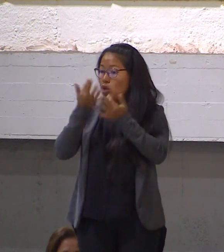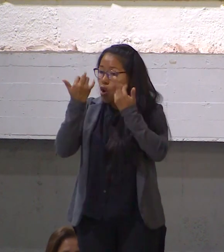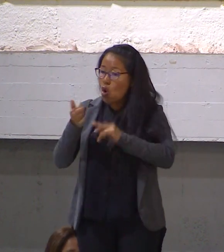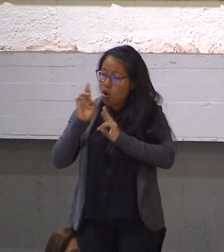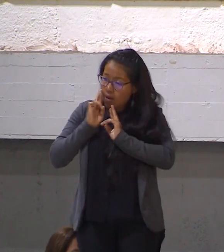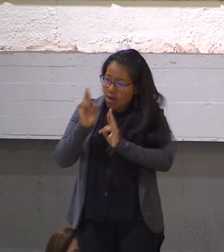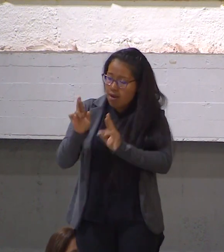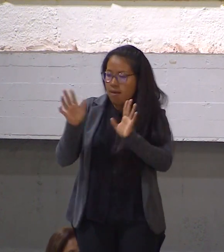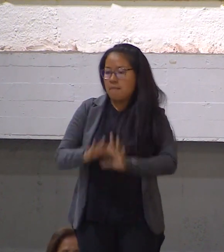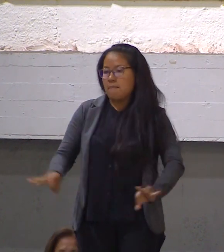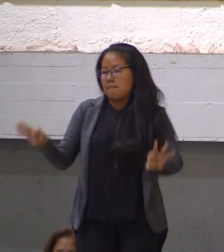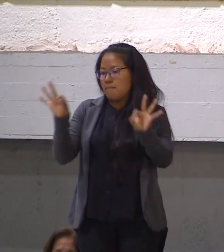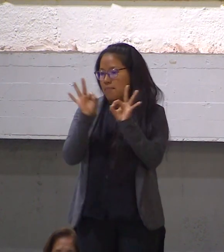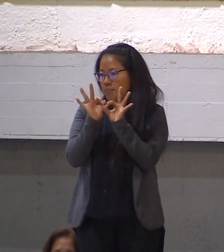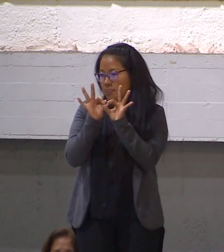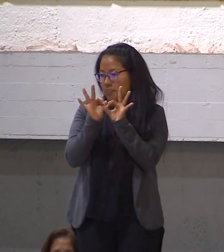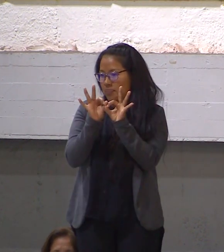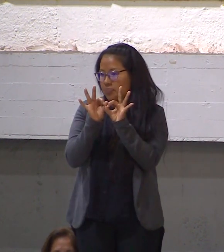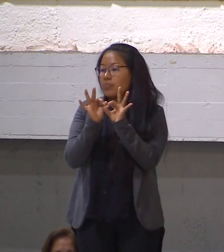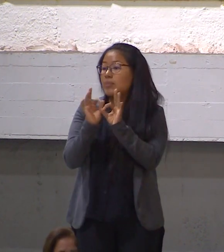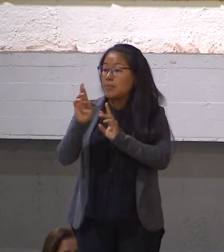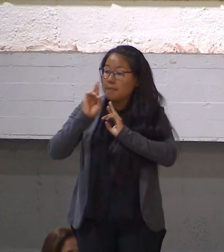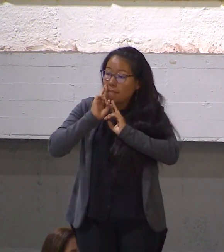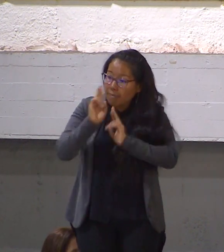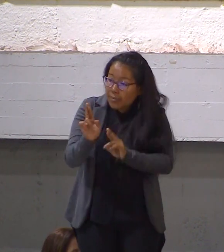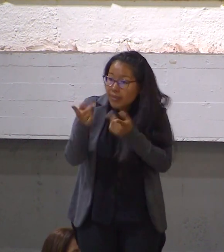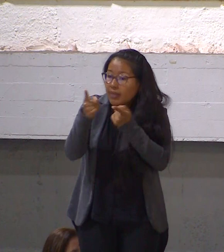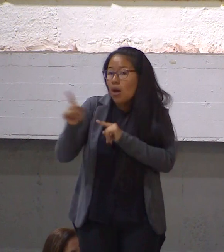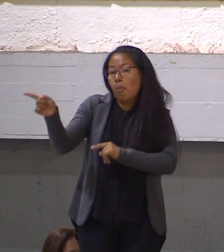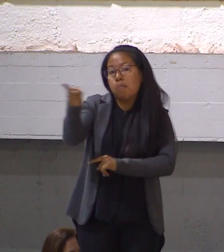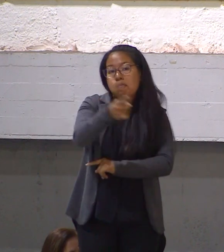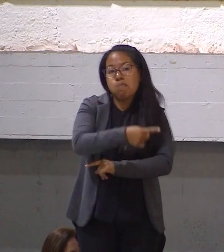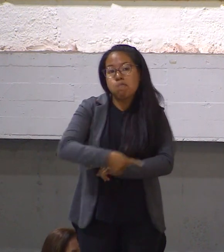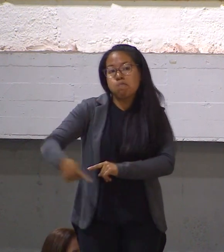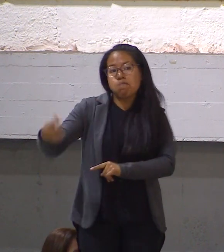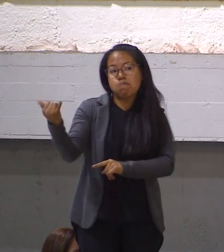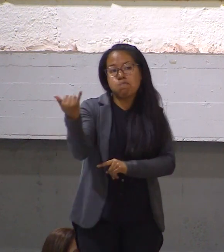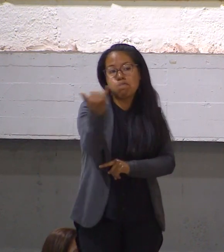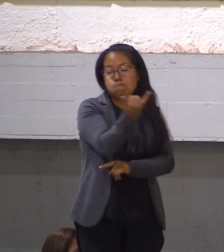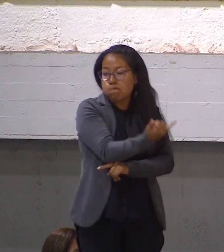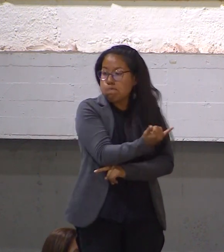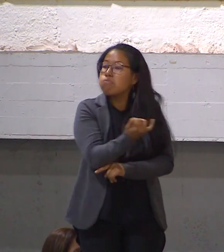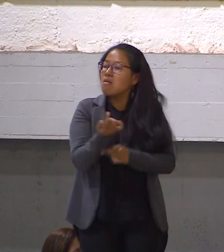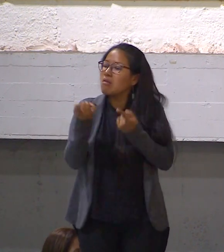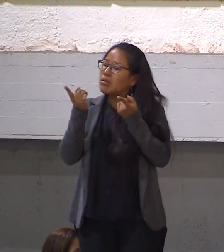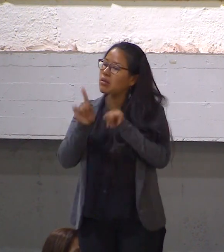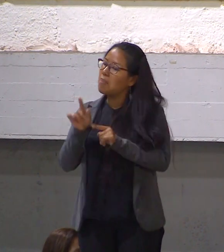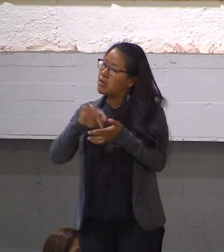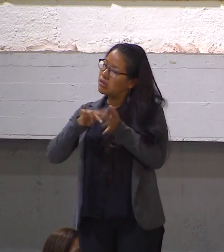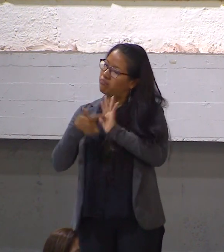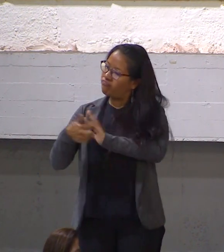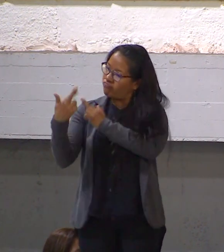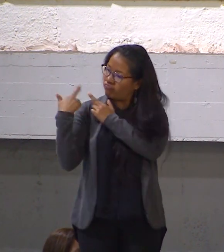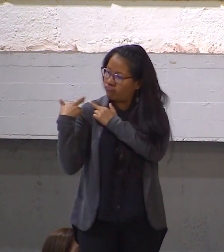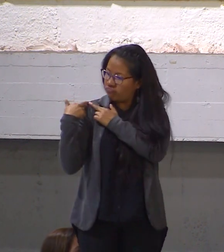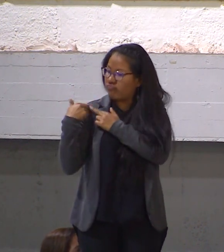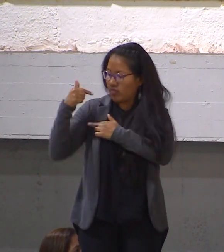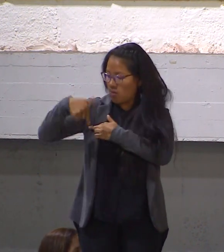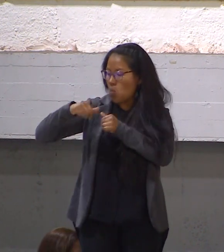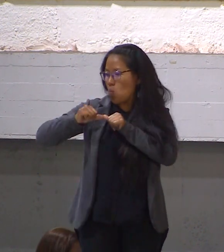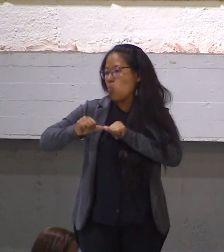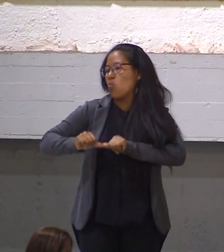importante pero sobre todo reconocer que ustedes que están hoy sentados allí tienen la responsabilidad de hacer que esto